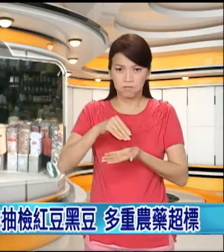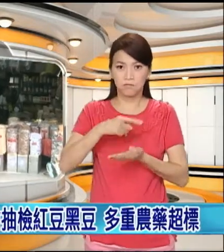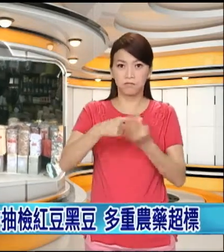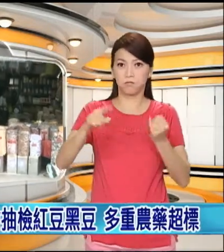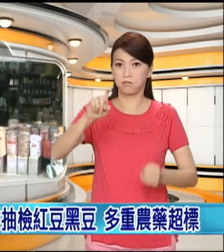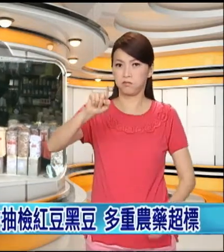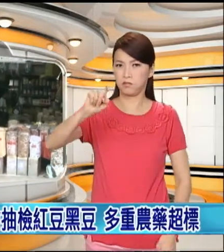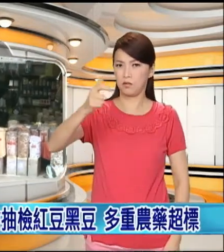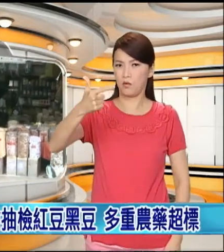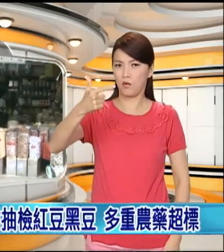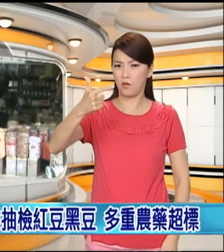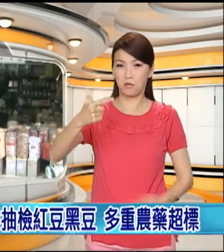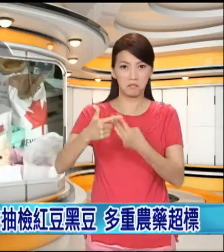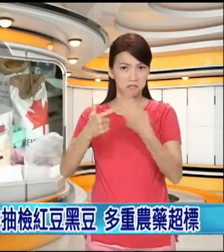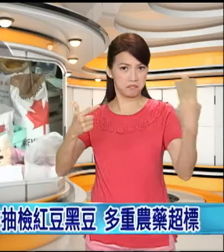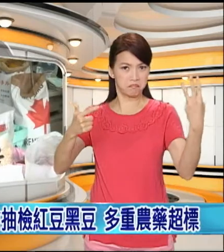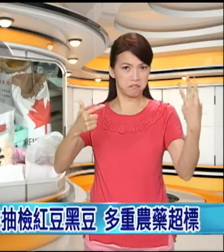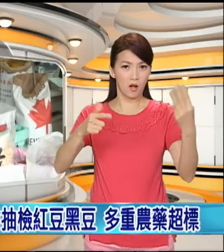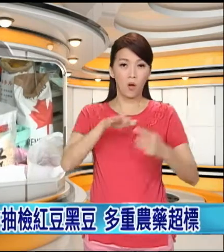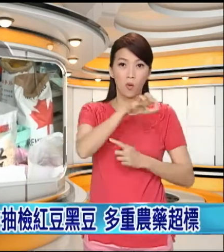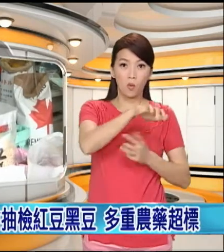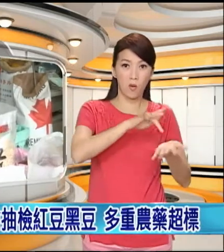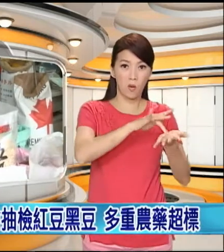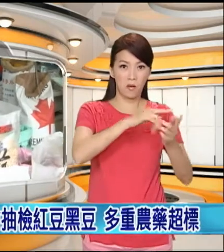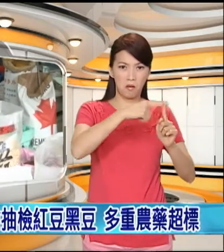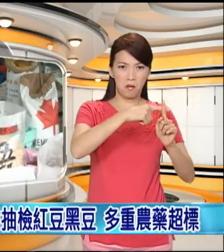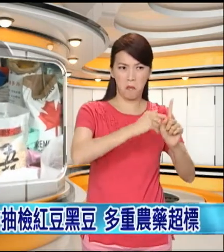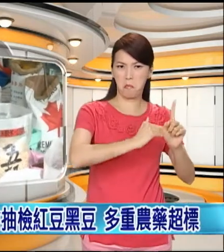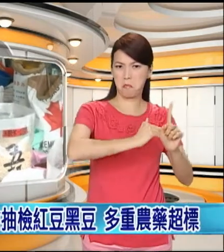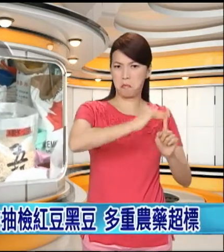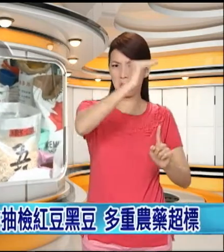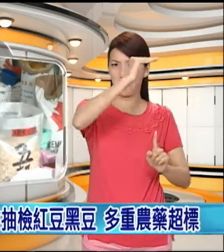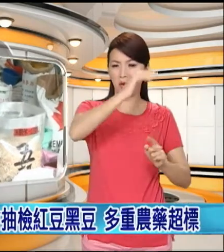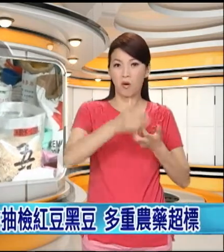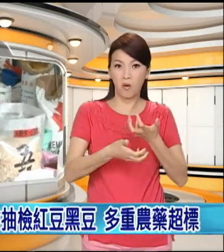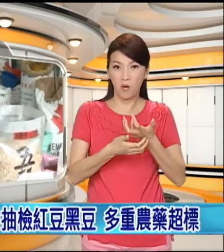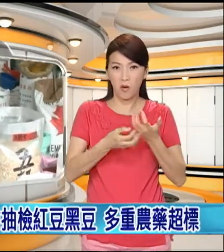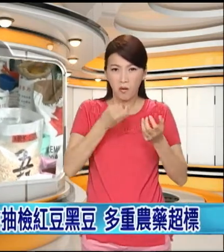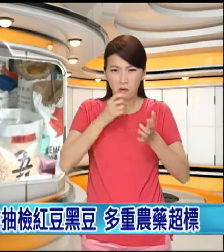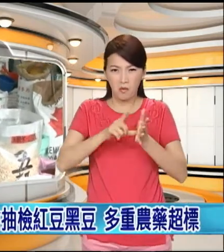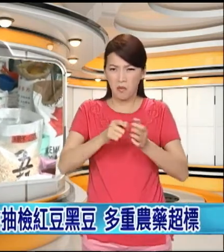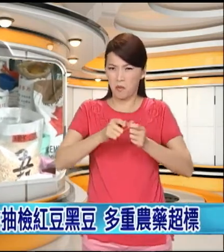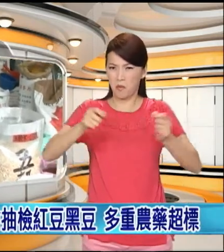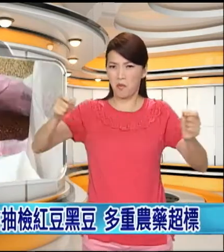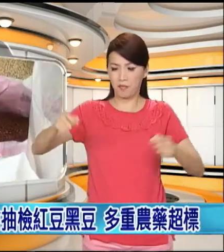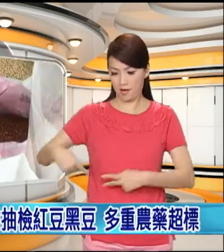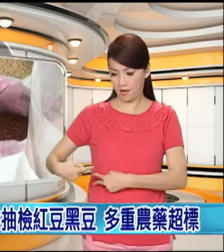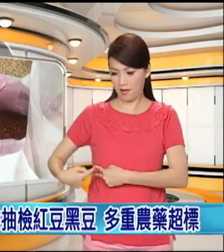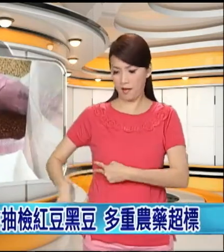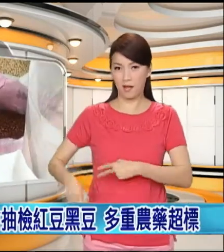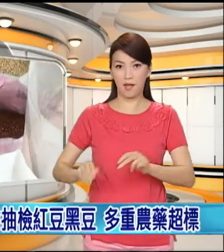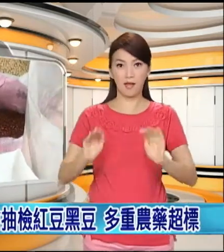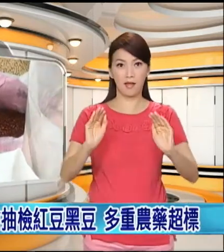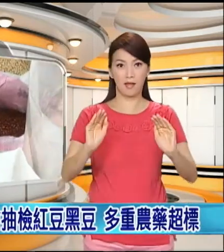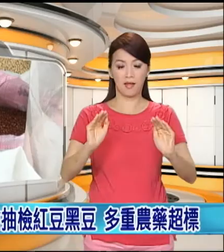中就有3件含农药超标，长期食用的话，可能会造成肝肾的负